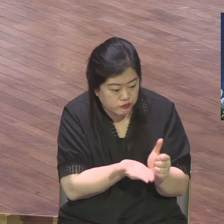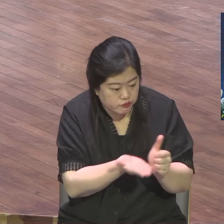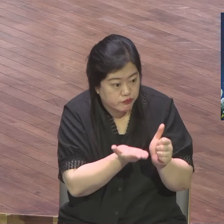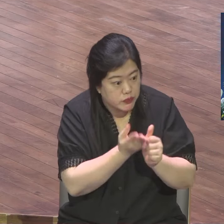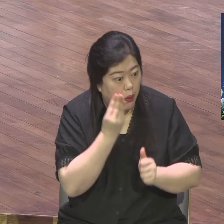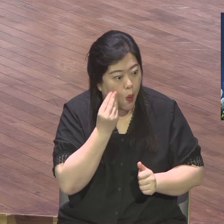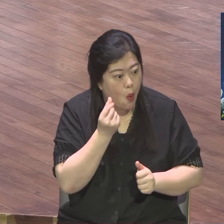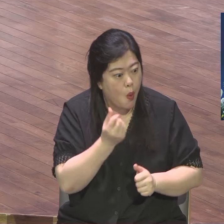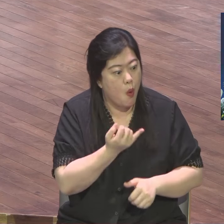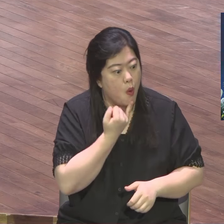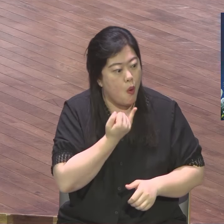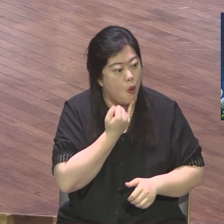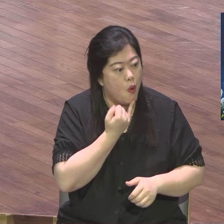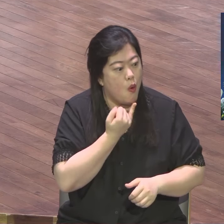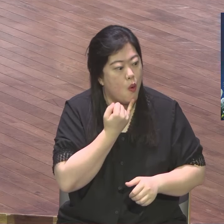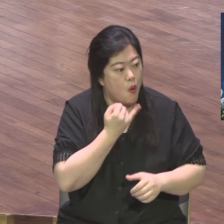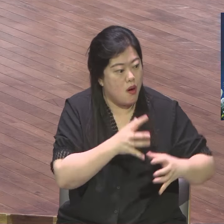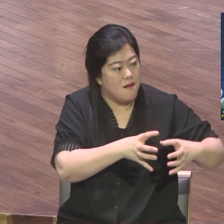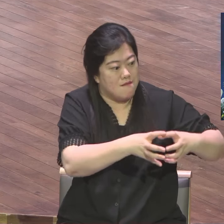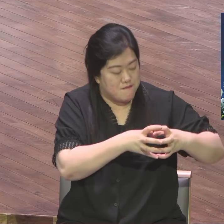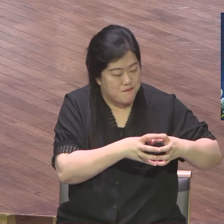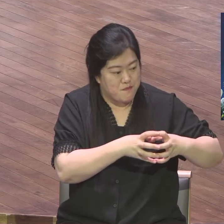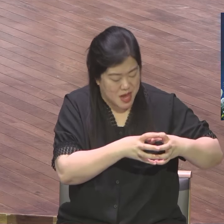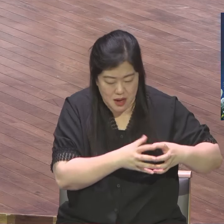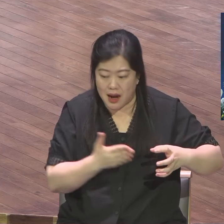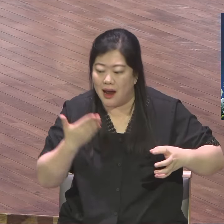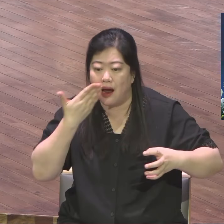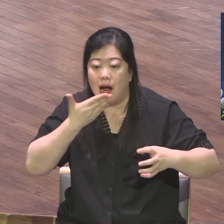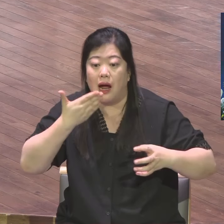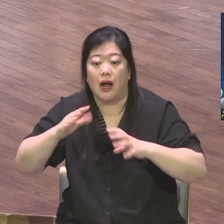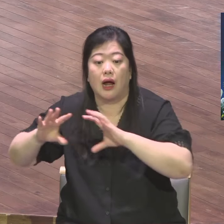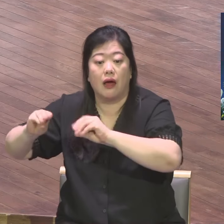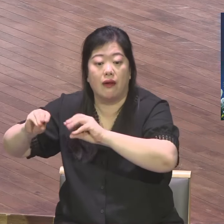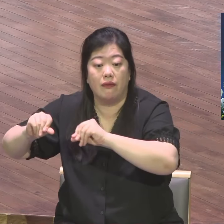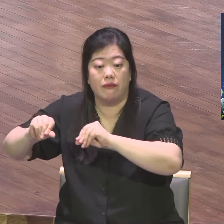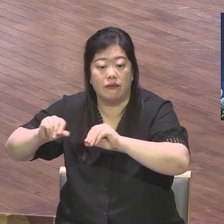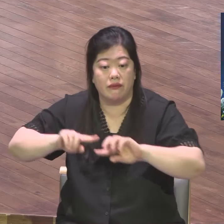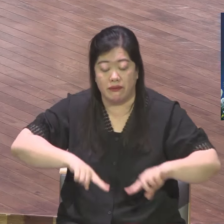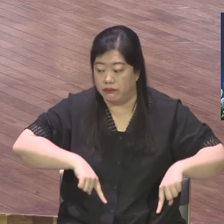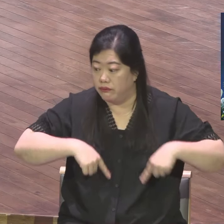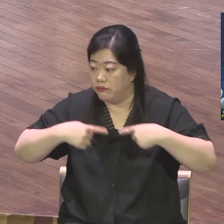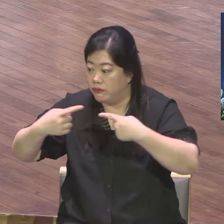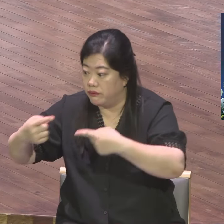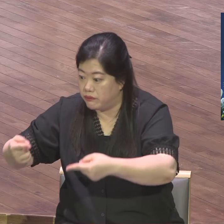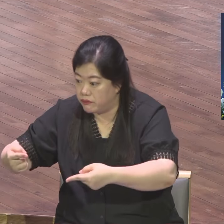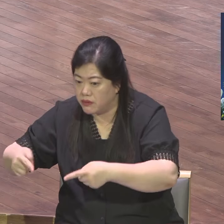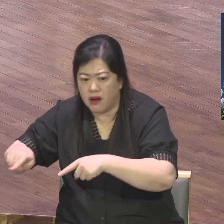받으면 예배나 제대로 드리겠나? 맡긴 직분에 갈급한 마음을 헌신하겠나?